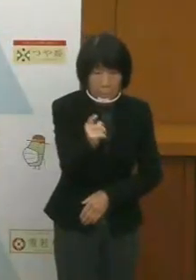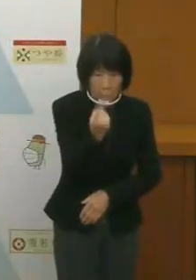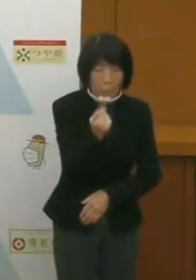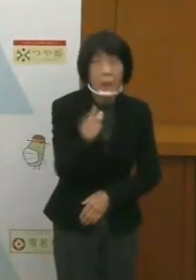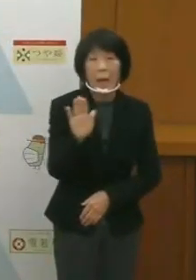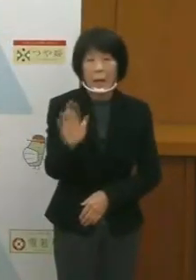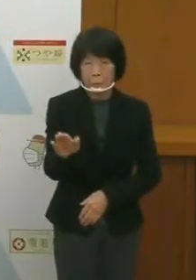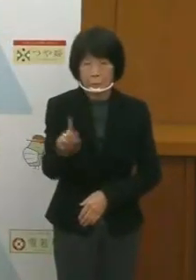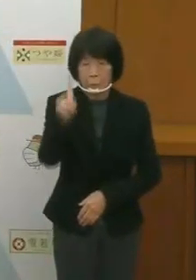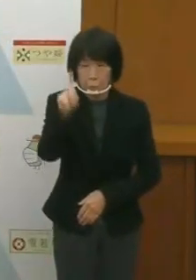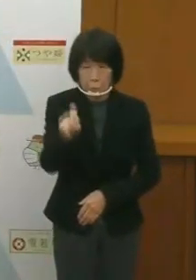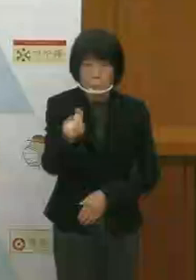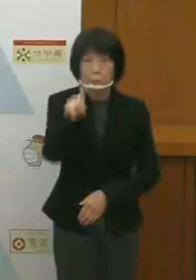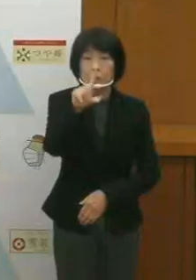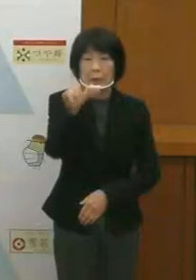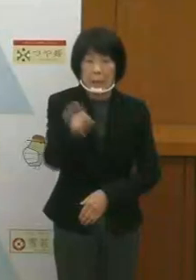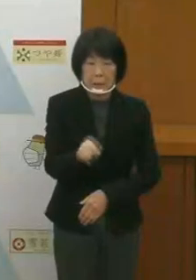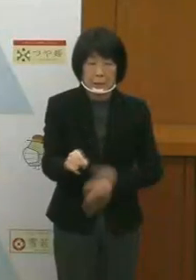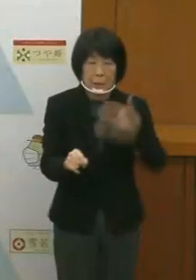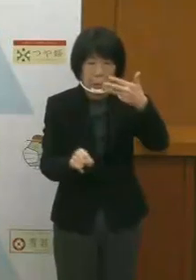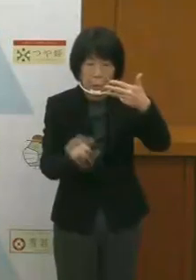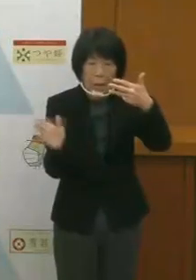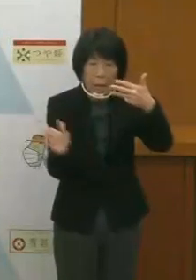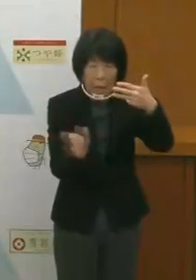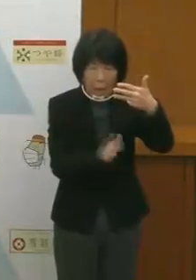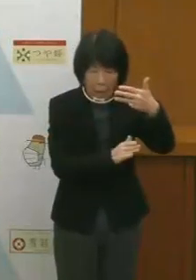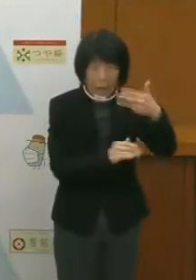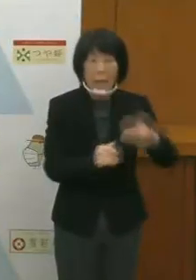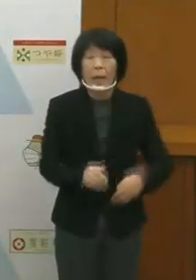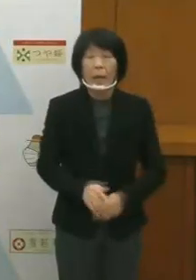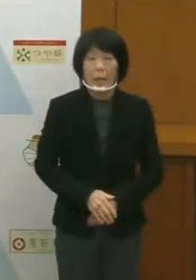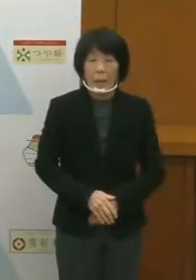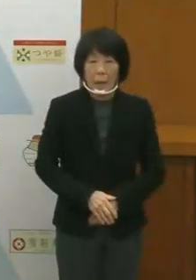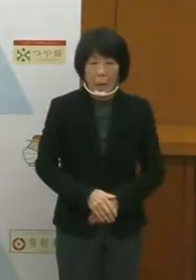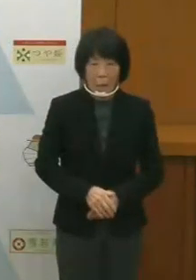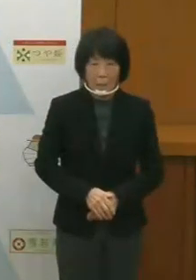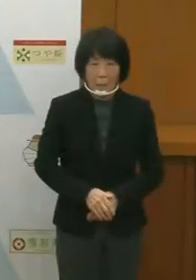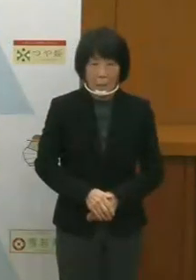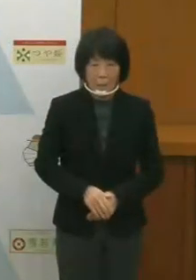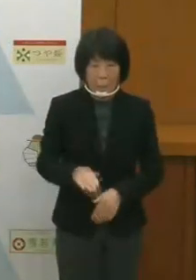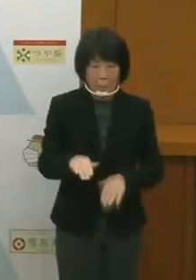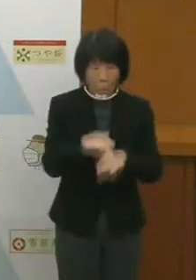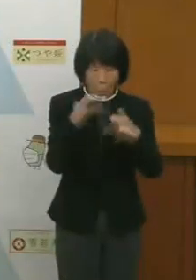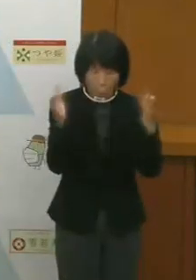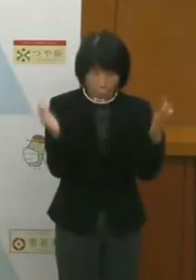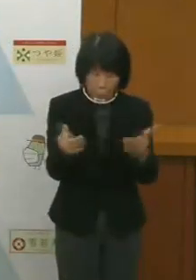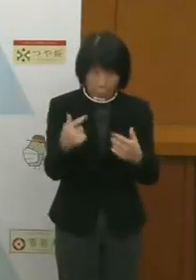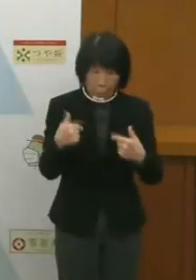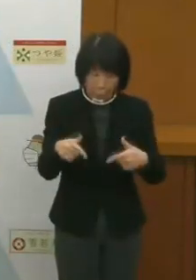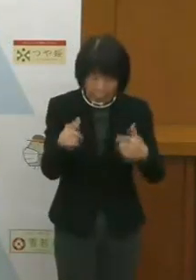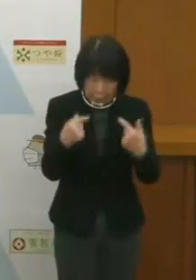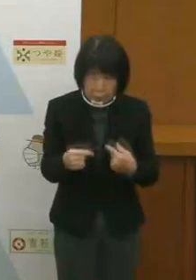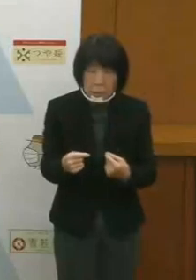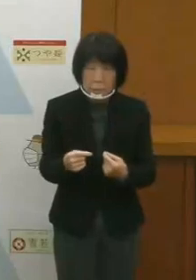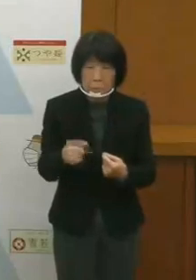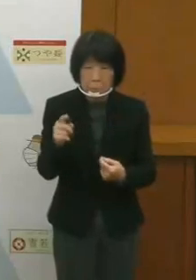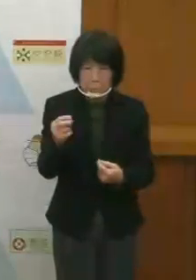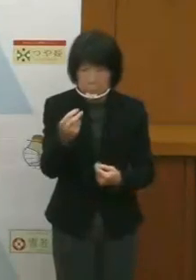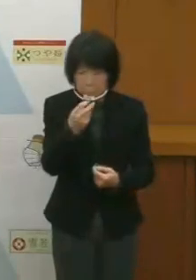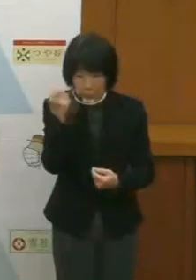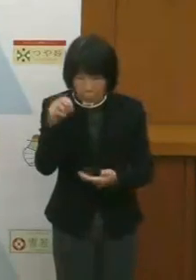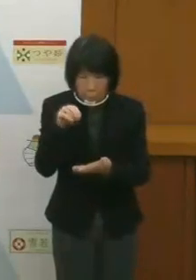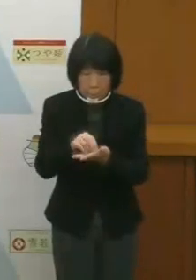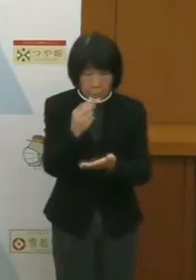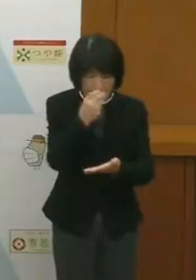になり、11月の8日頃からは連日のように感染者が確認をされまして